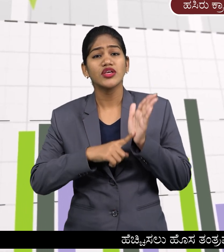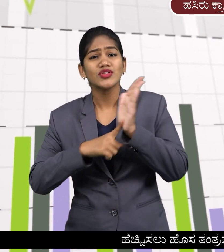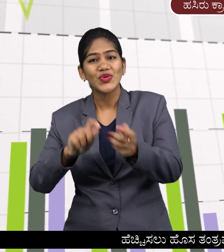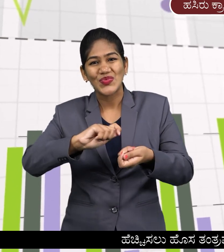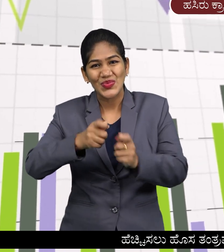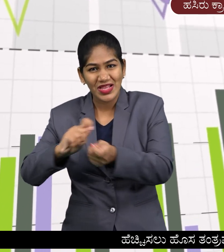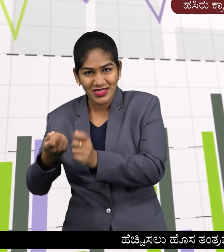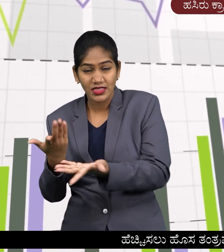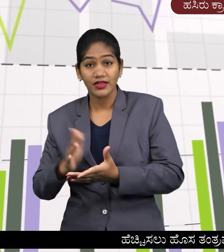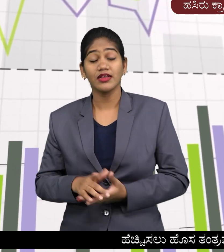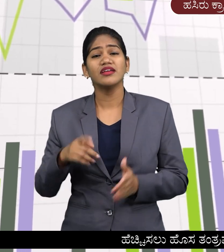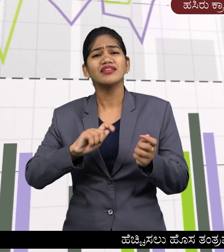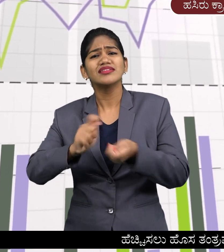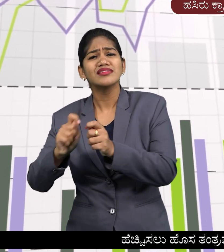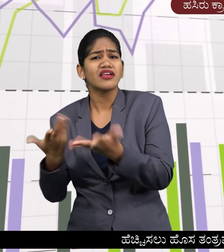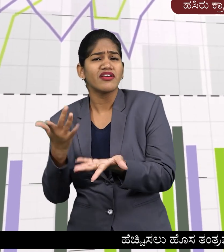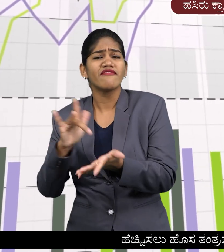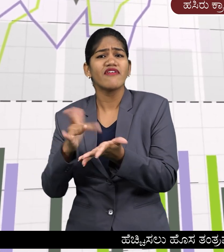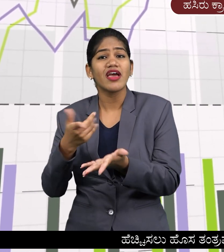ಅಳವಡಿಸಿಕೊಳ್ಳಲು ಆಯಿತು.